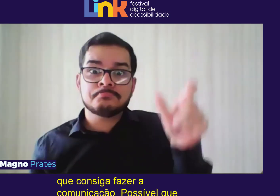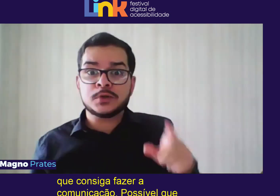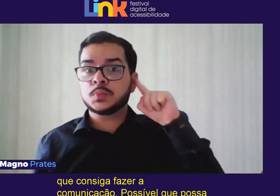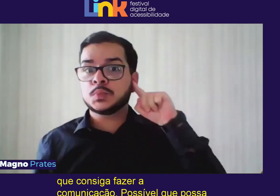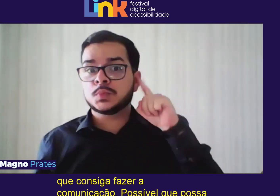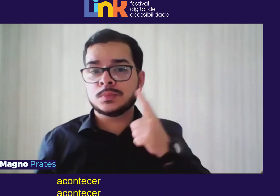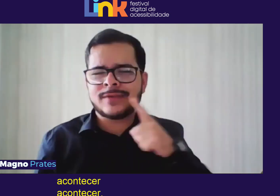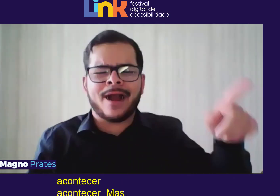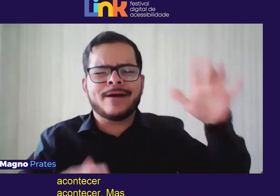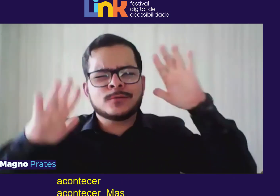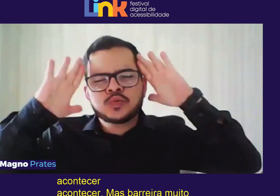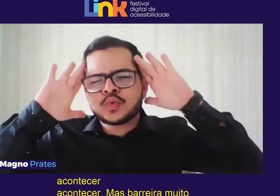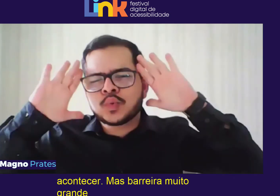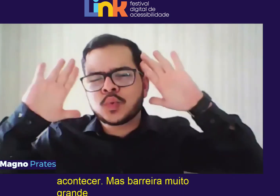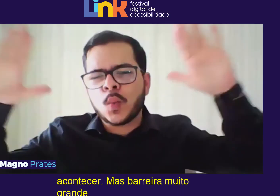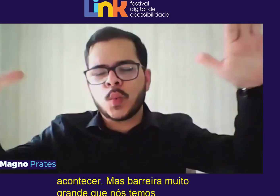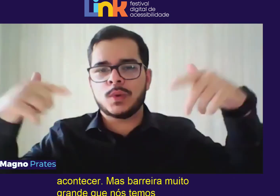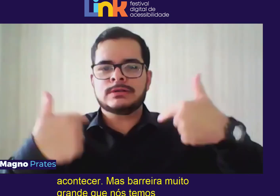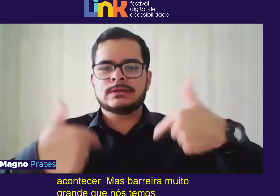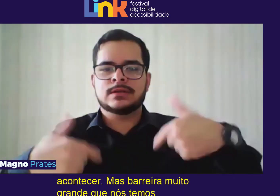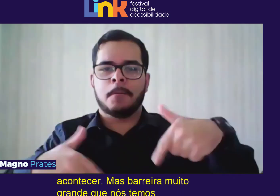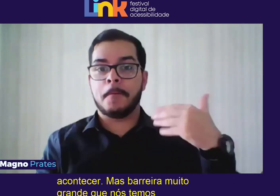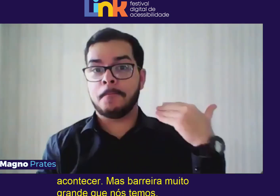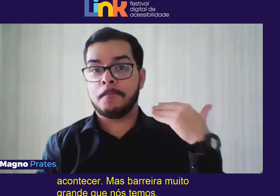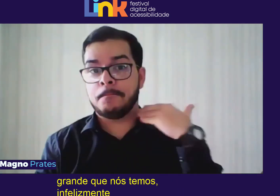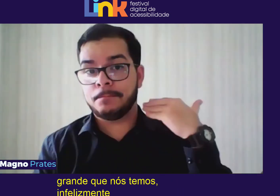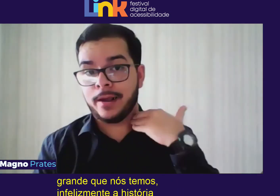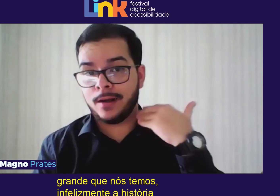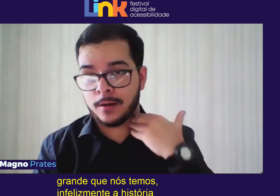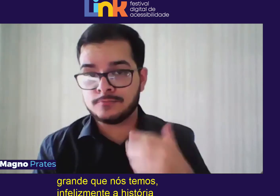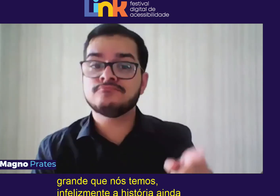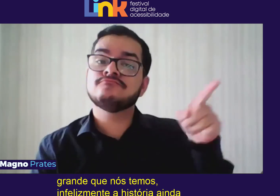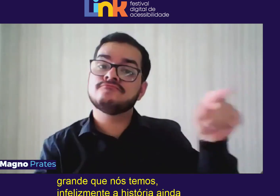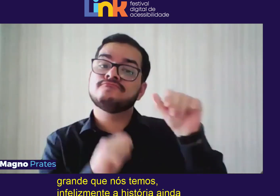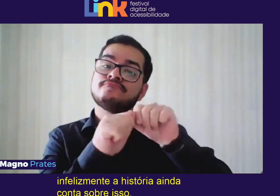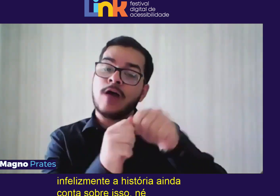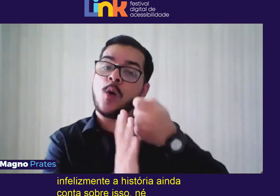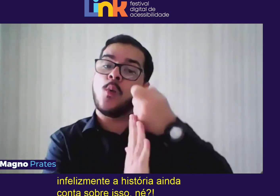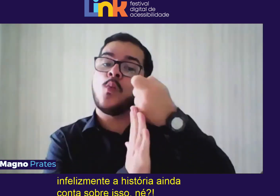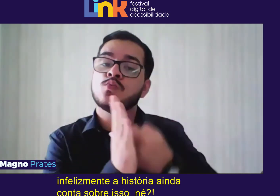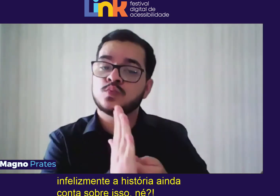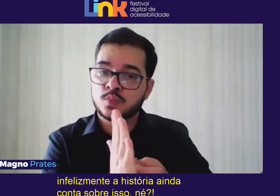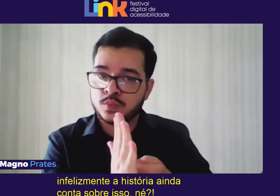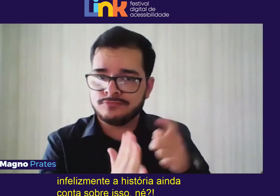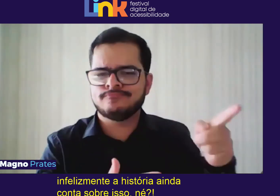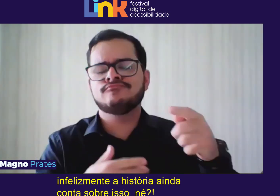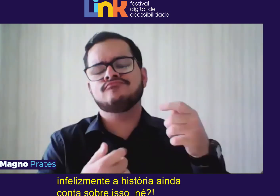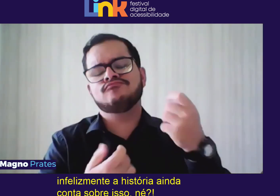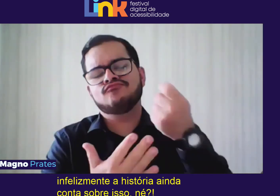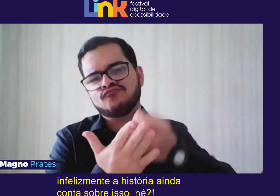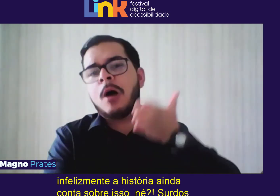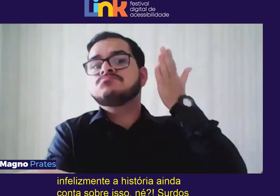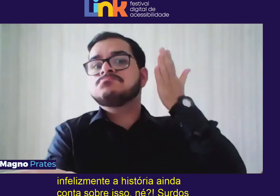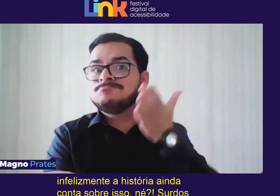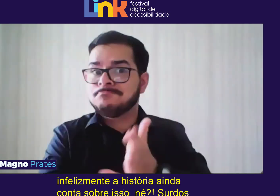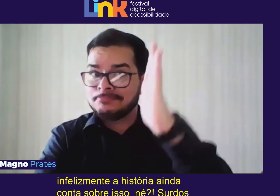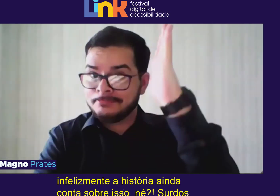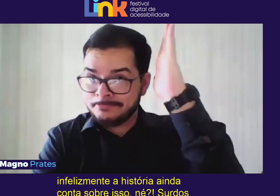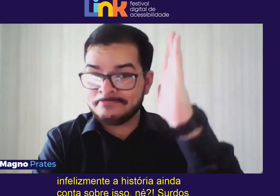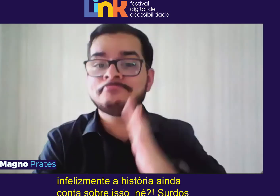Infelizmente, a história ainda conta sobre isso, né? Os surdos, eles trabalhando Por exemplo, tem a história dessa surda que trabalhava num banco